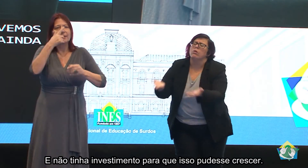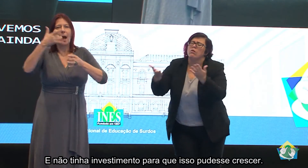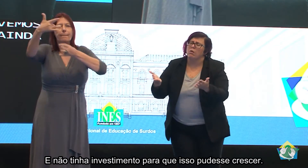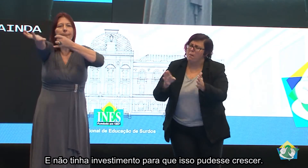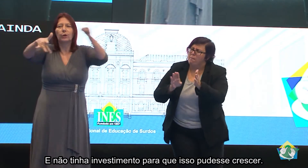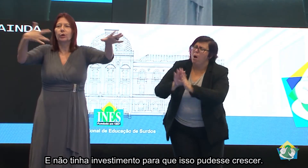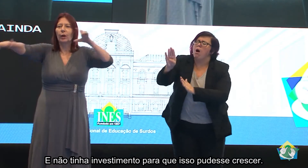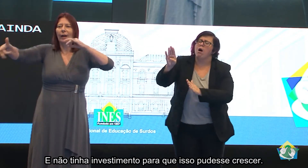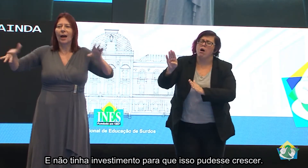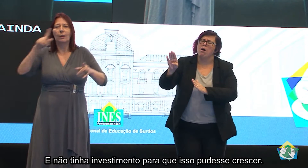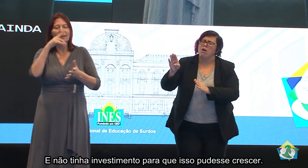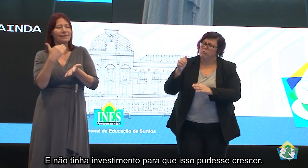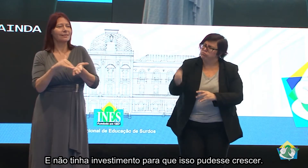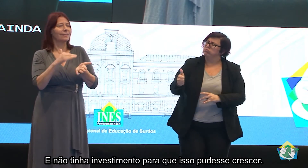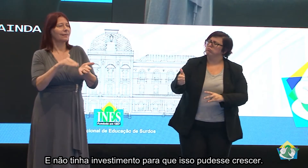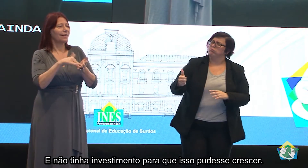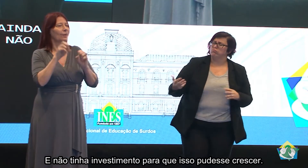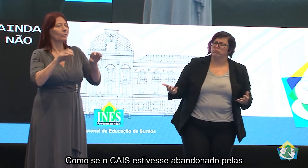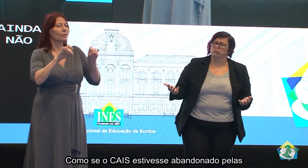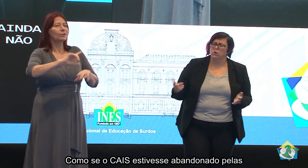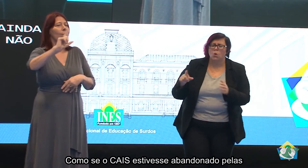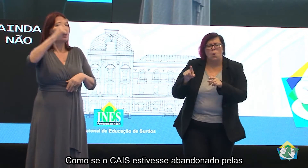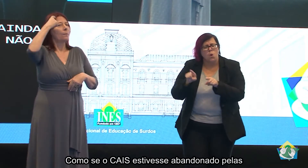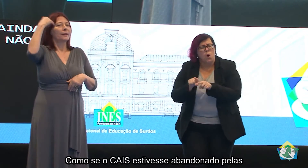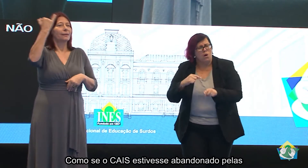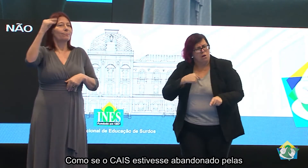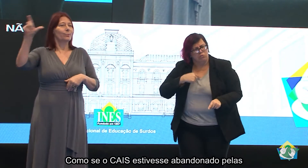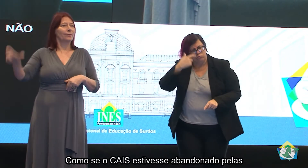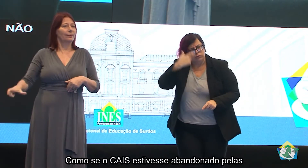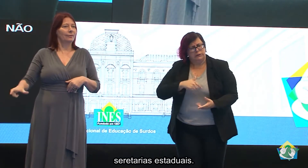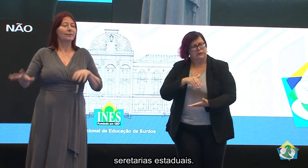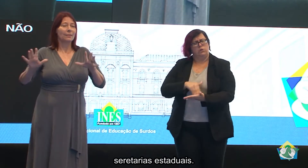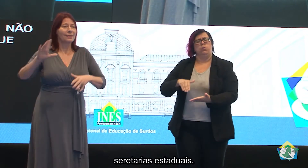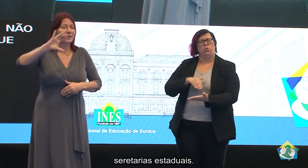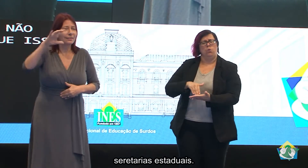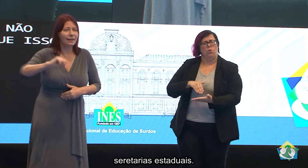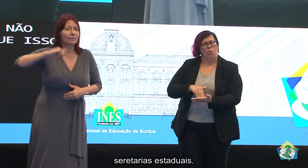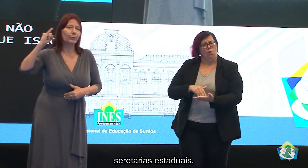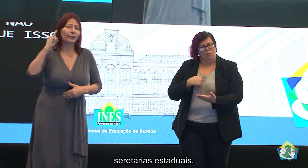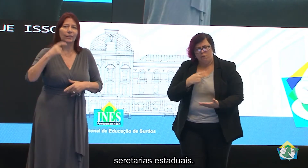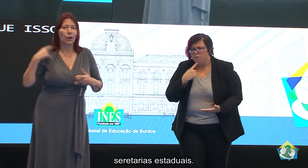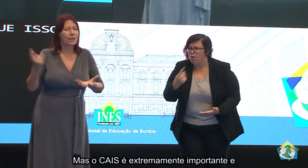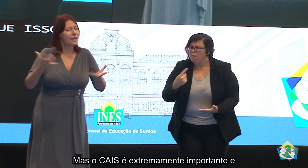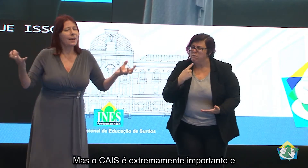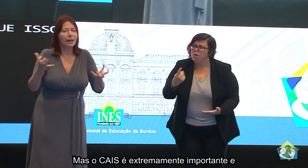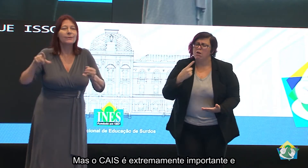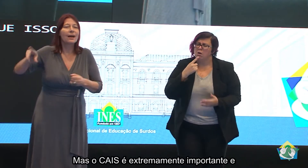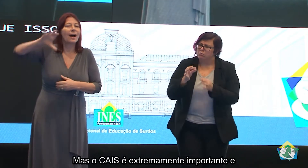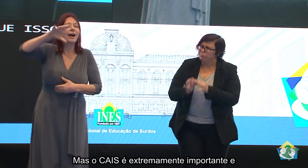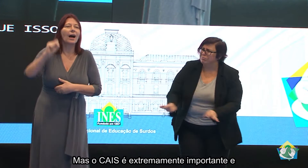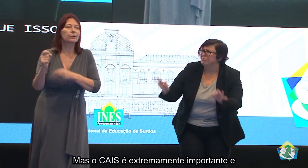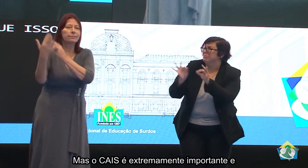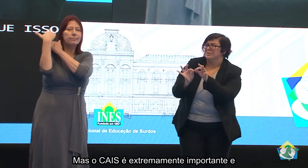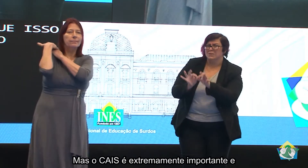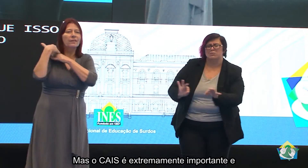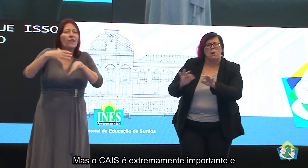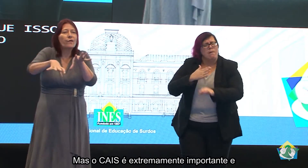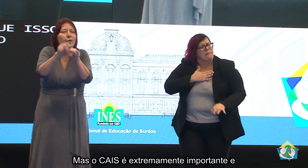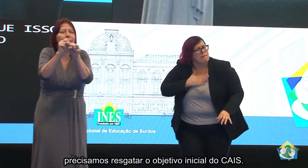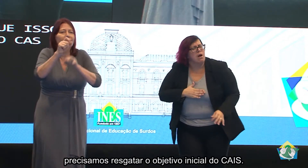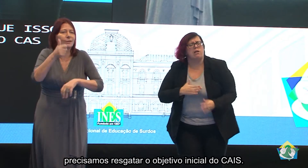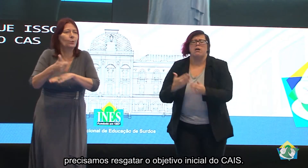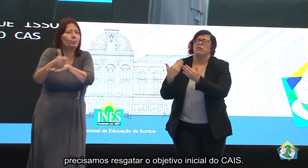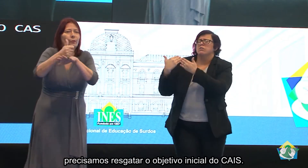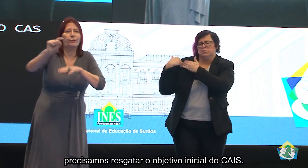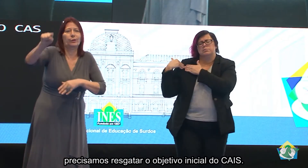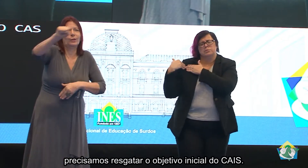para que isso pudesse crescer. É como se o CAIS tivesse abandonado pelas secretarias estaduais. Mas o CAIS é extremamente importante